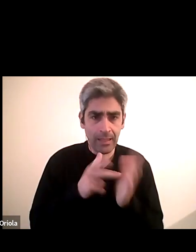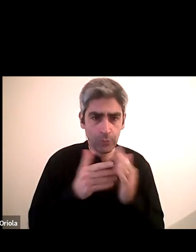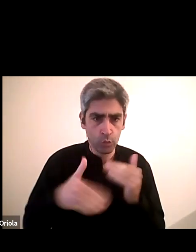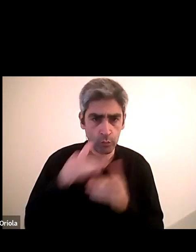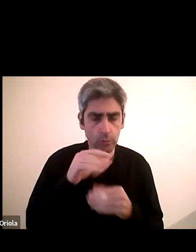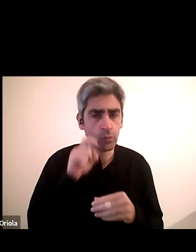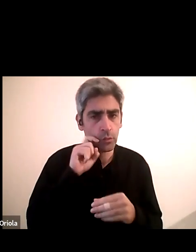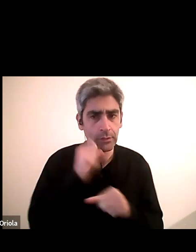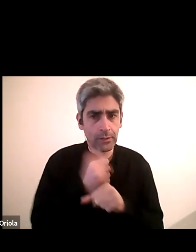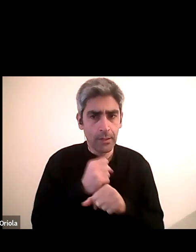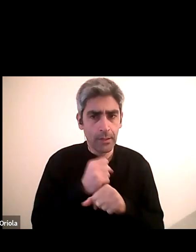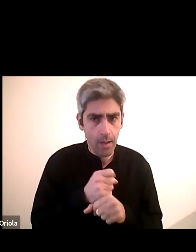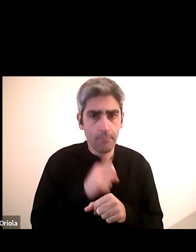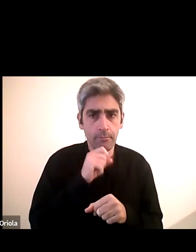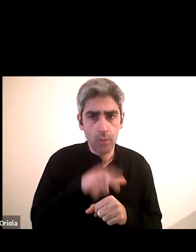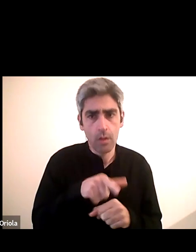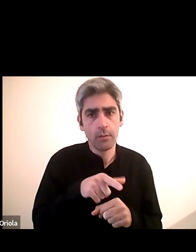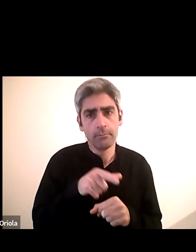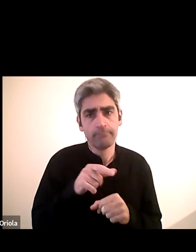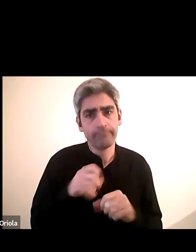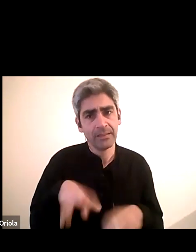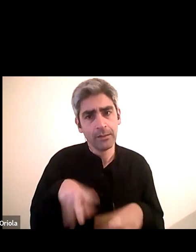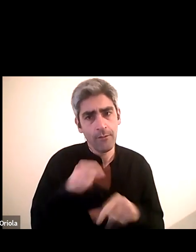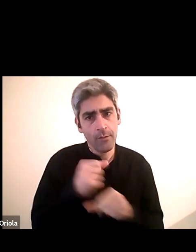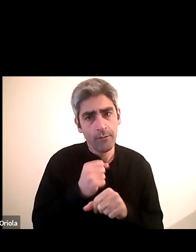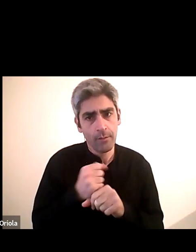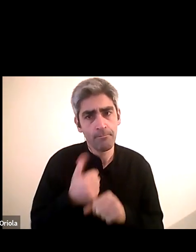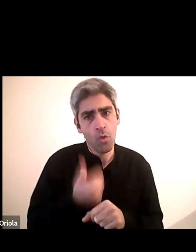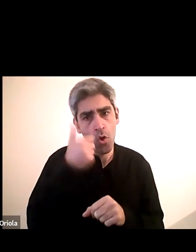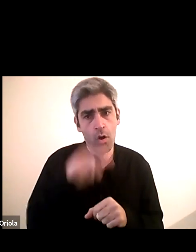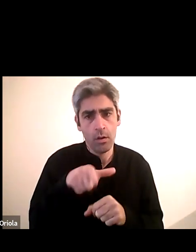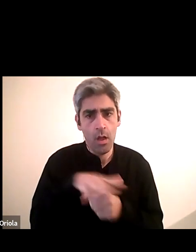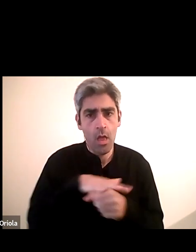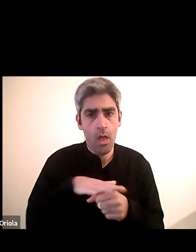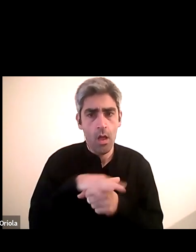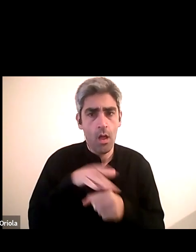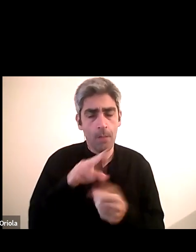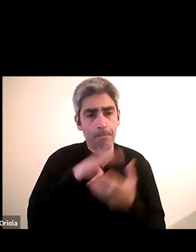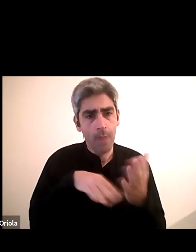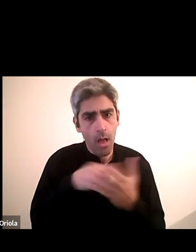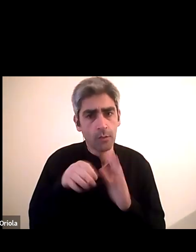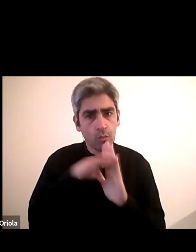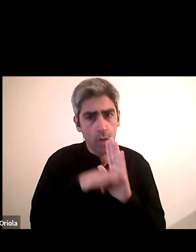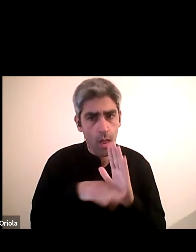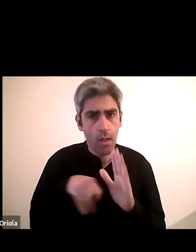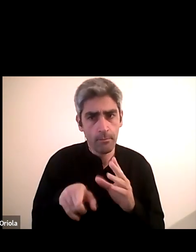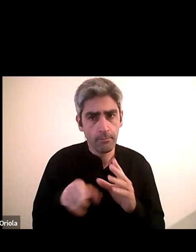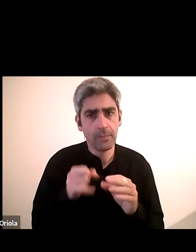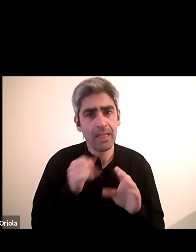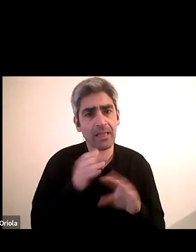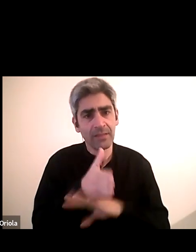segurança do trabalho que possam desenvolver melhor os planos e os programas de